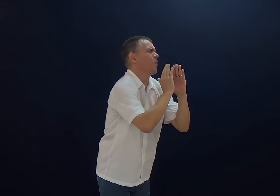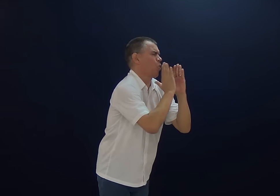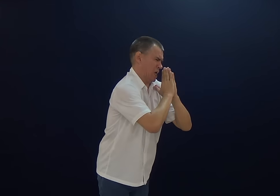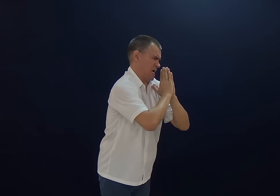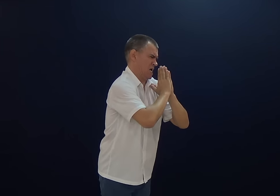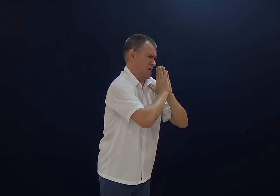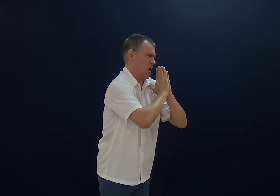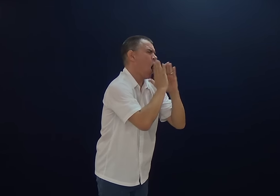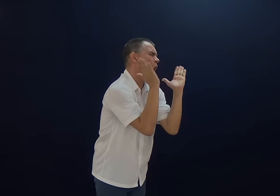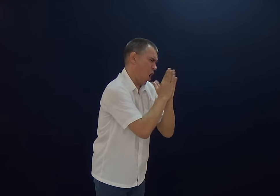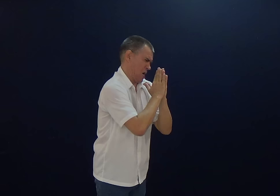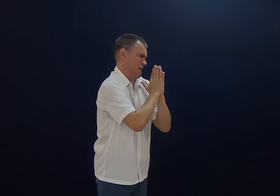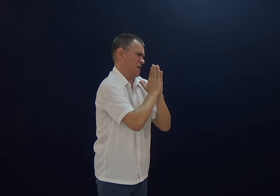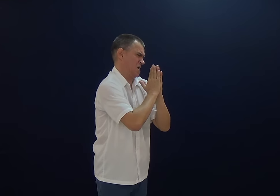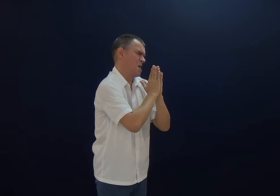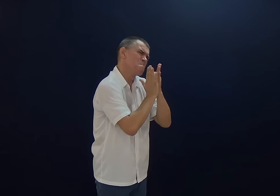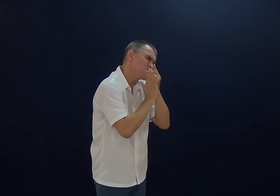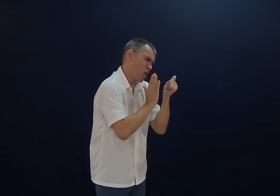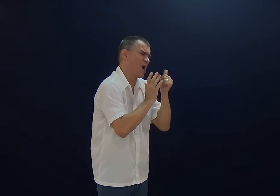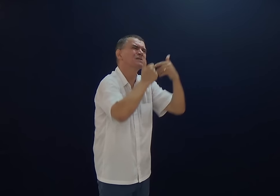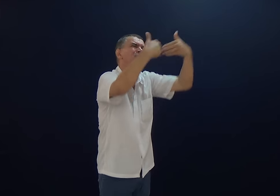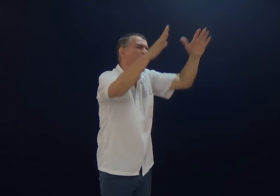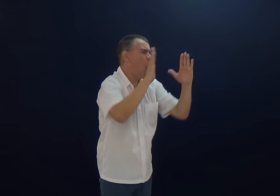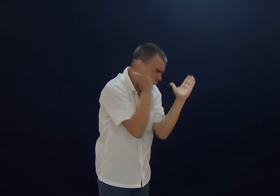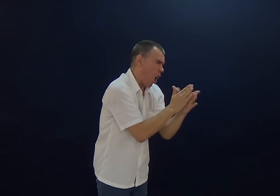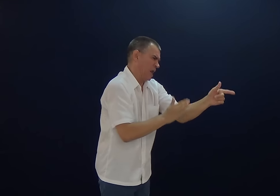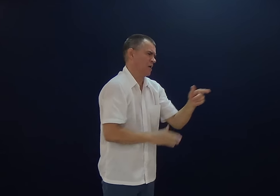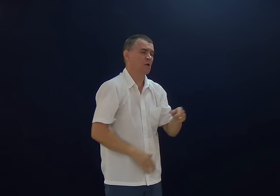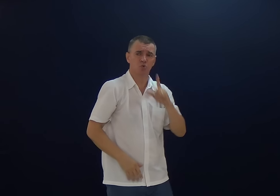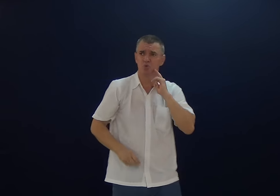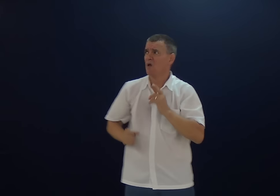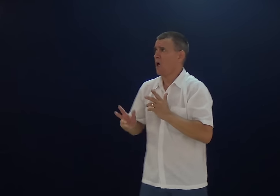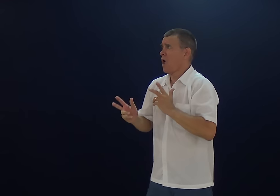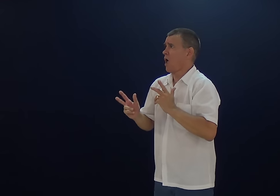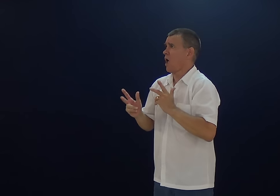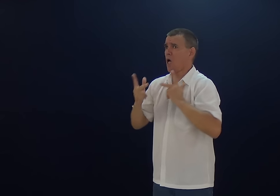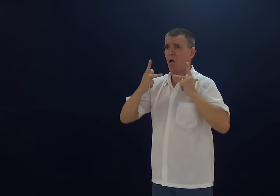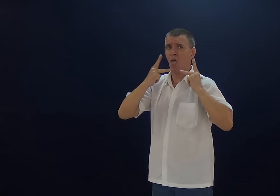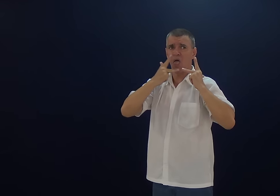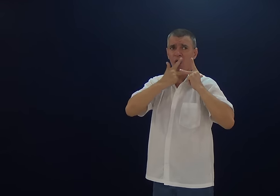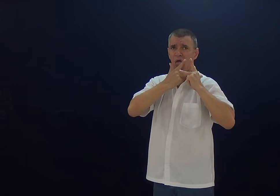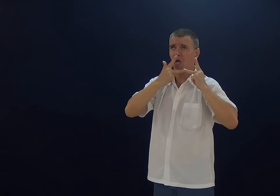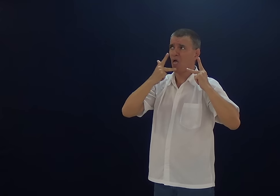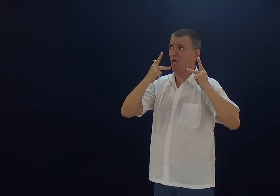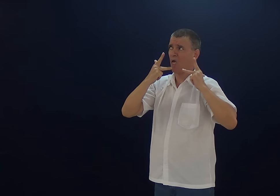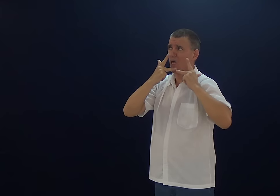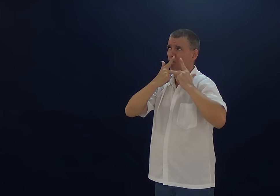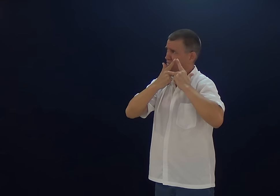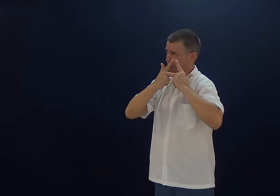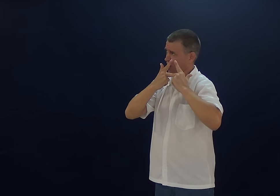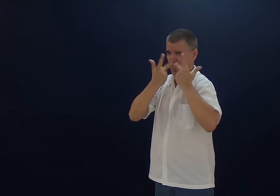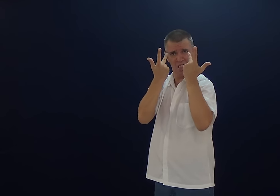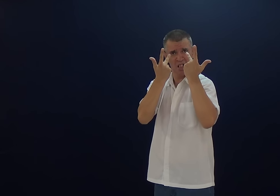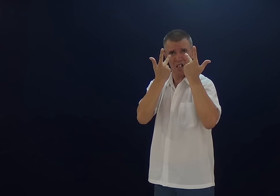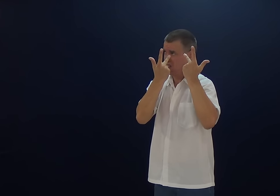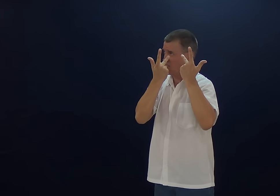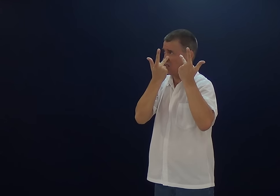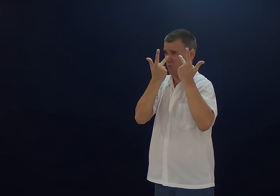per pera pera pô por favor por favor se você tem algo contra alguém vai orar por essa pessoa